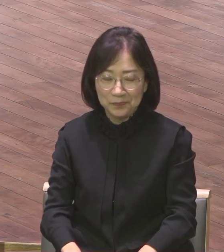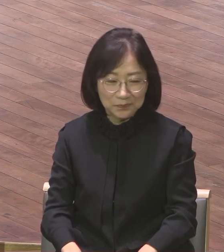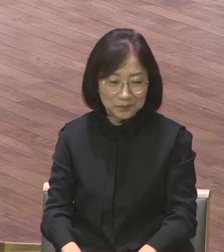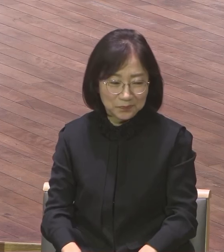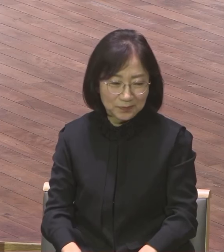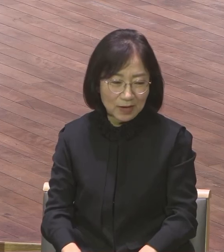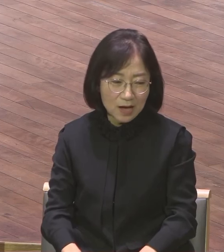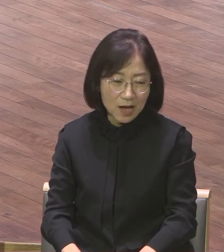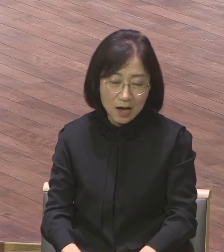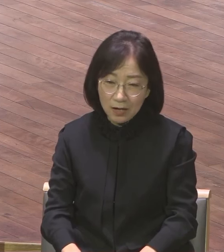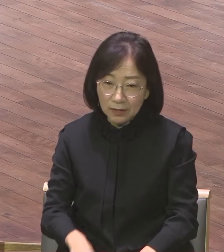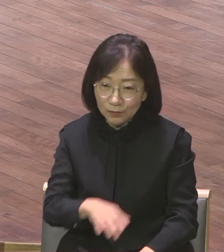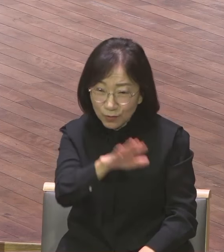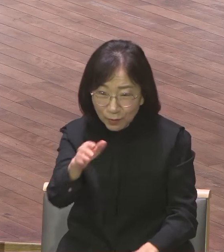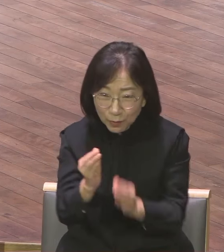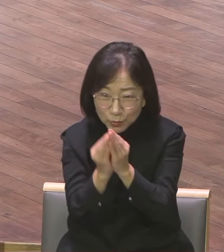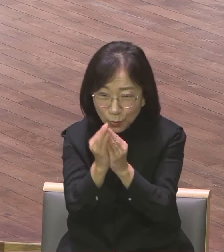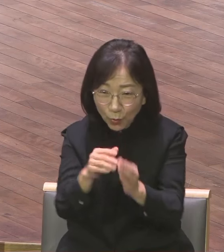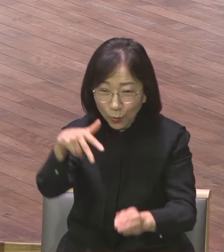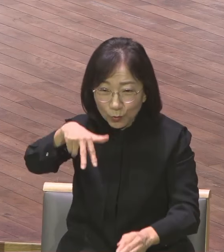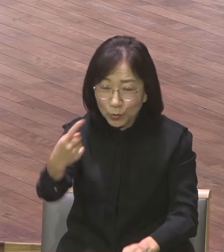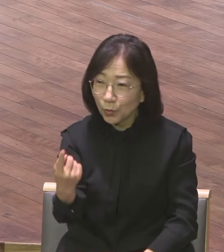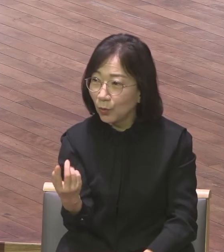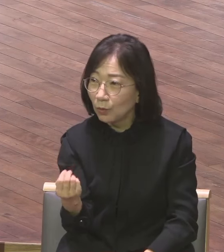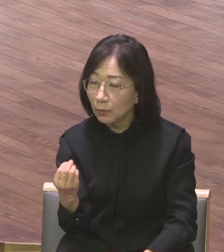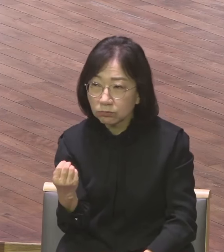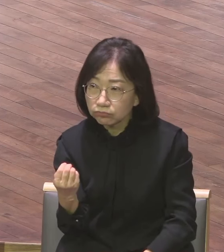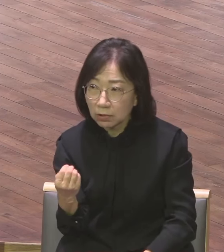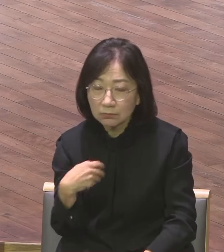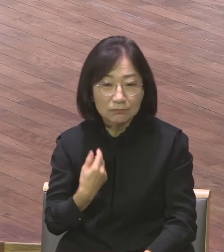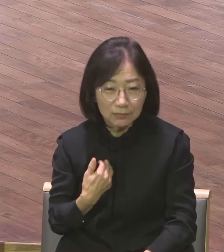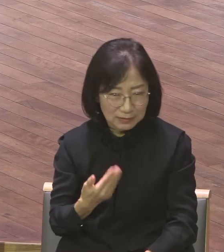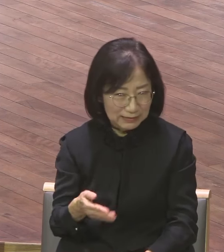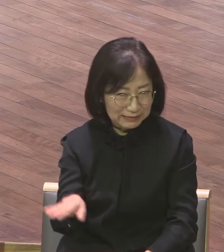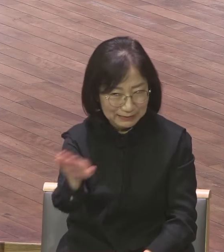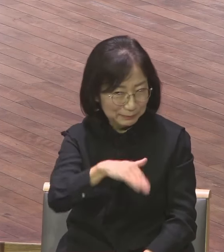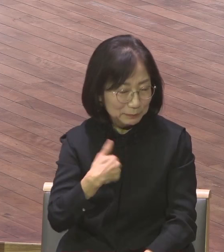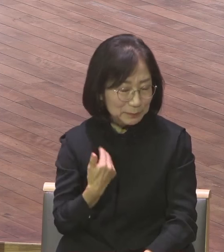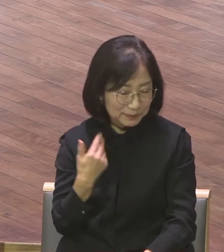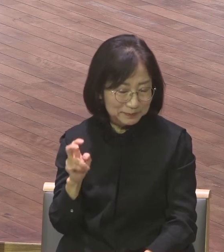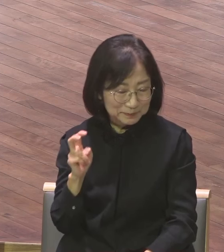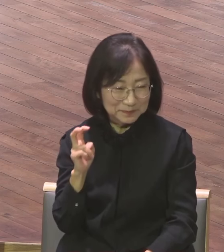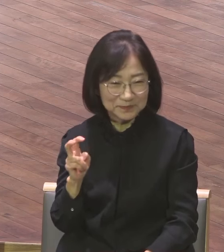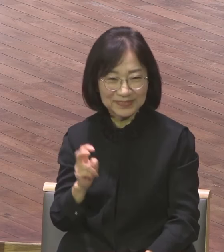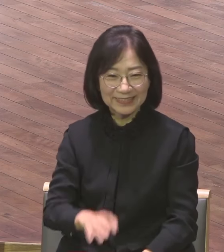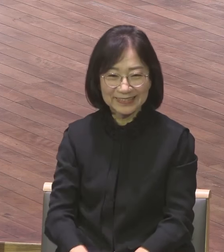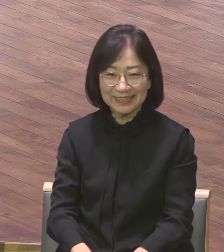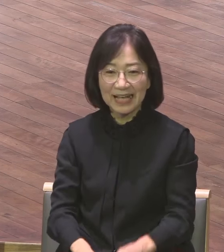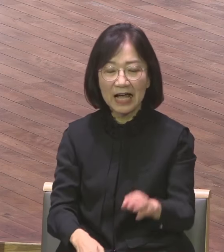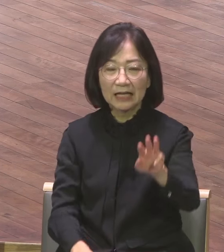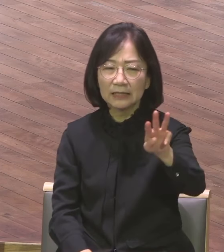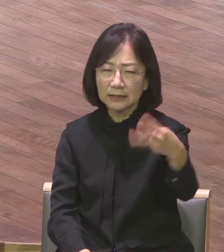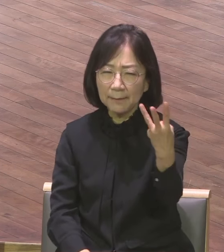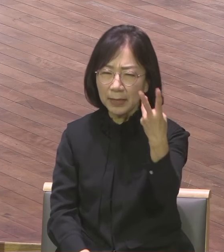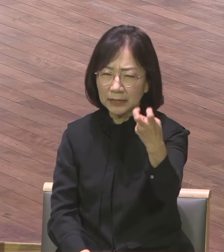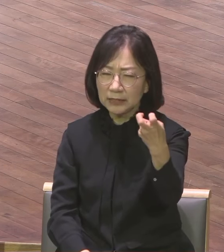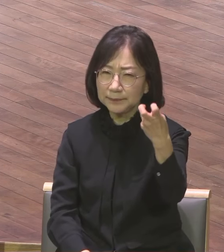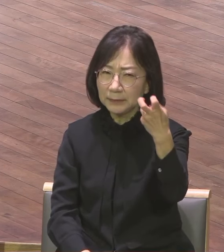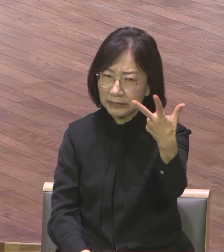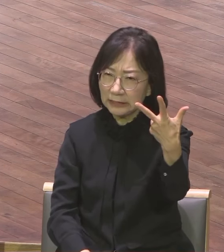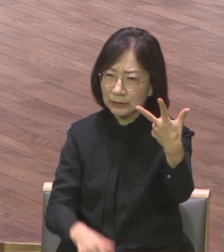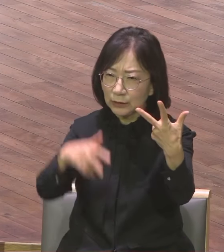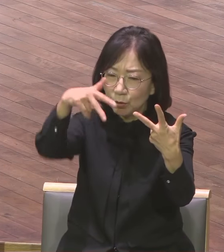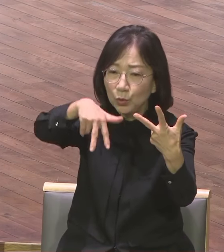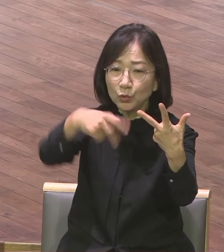그 정도 돈이 많아요. 우리 조가 뭔지 잘 모르는데 그렇게 있는데 일론 머스크는 327조인가 그래요.